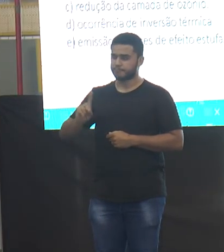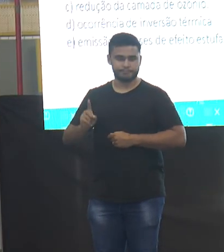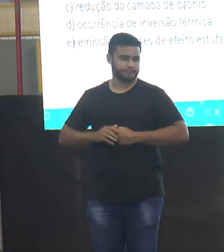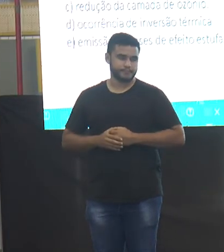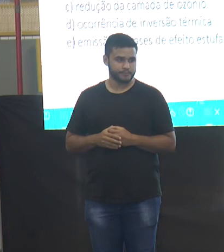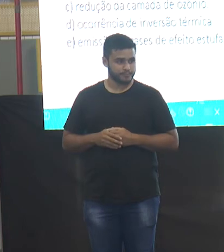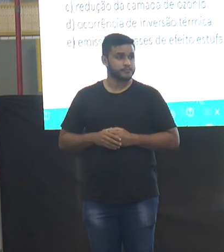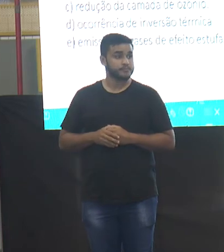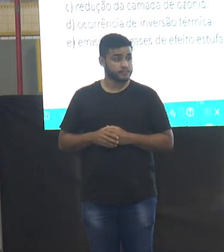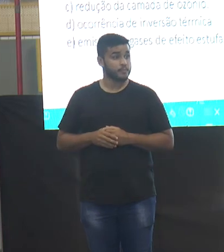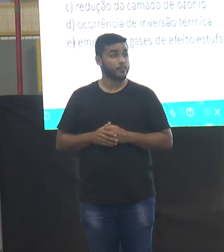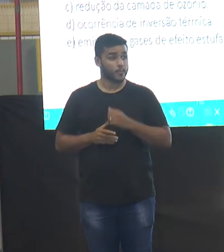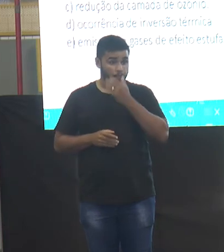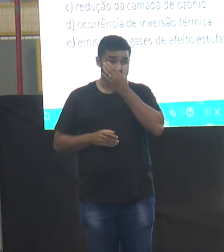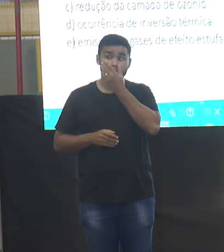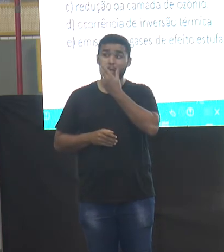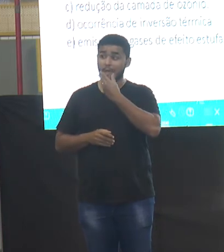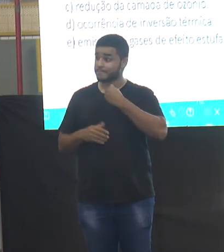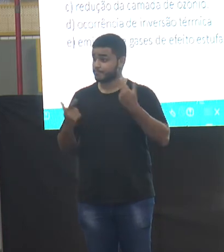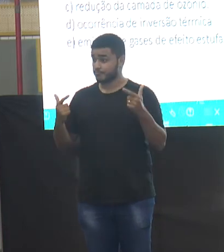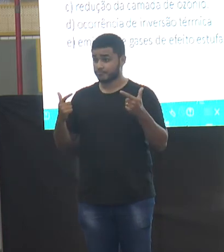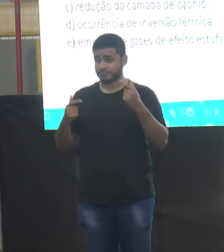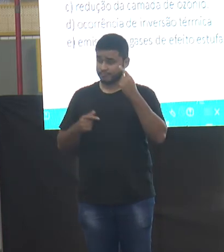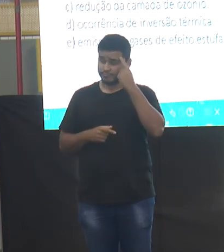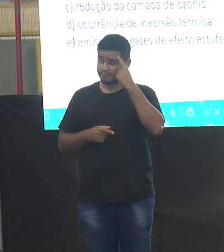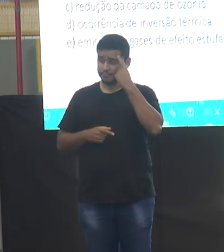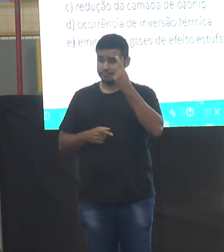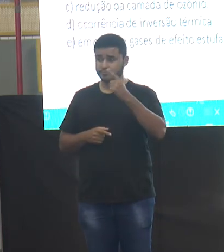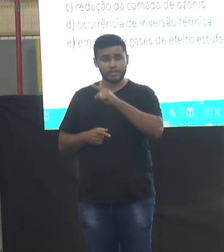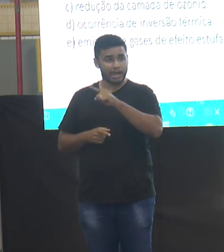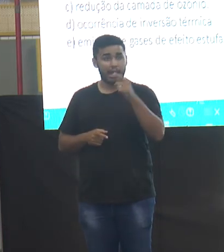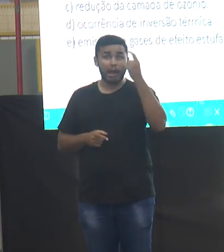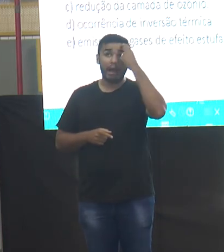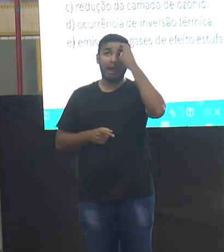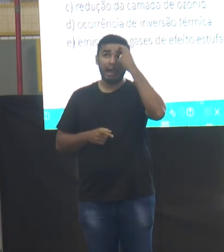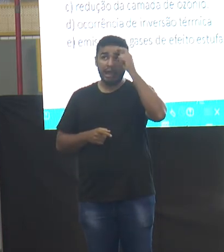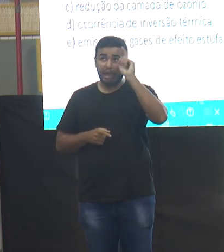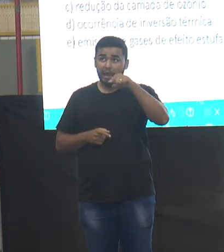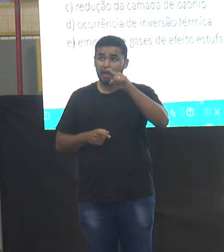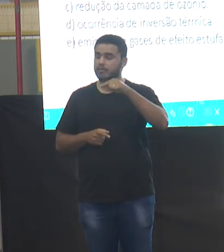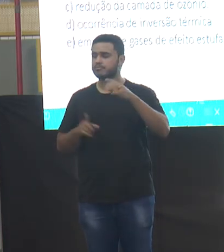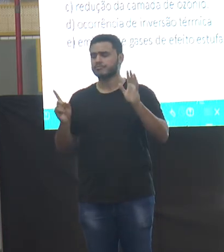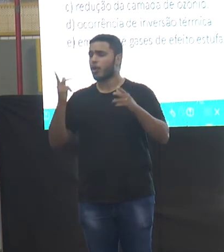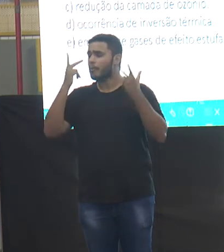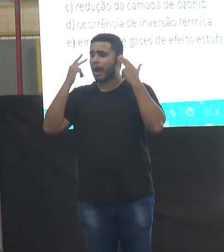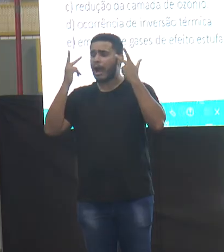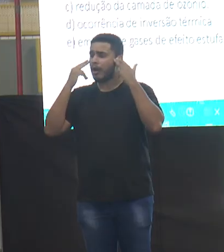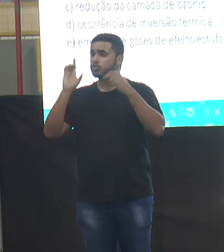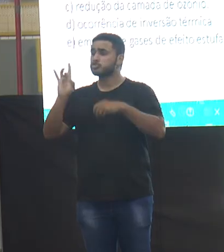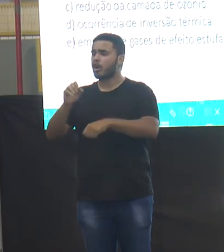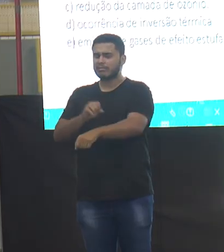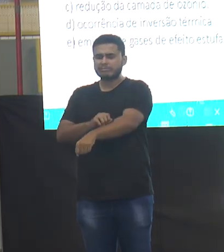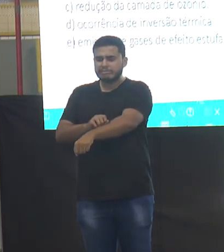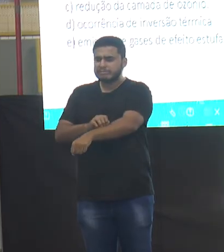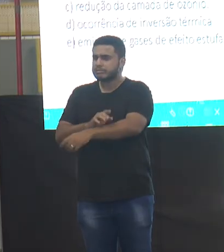Dionísio? Então não tem condição. Não é assim que funciona, tá? Então, a